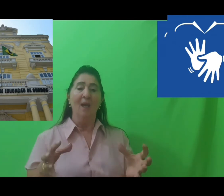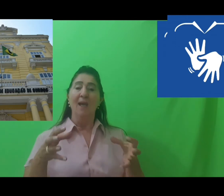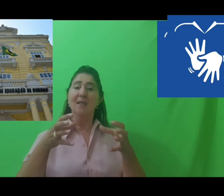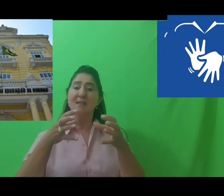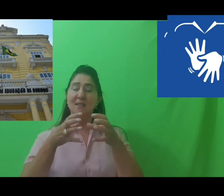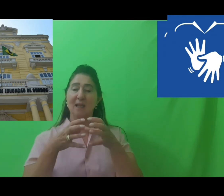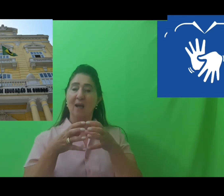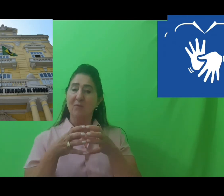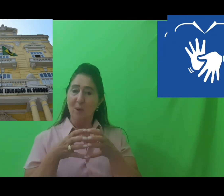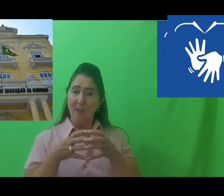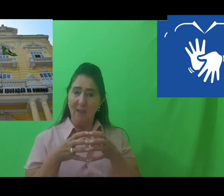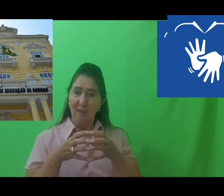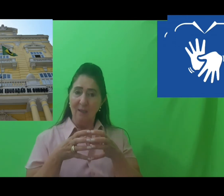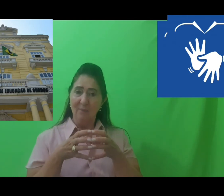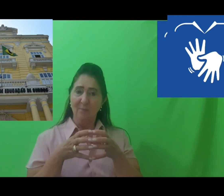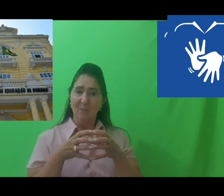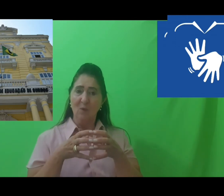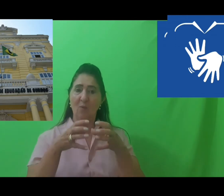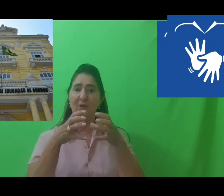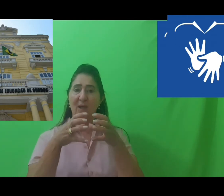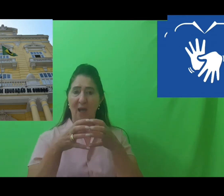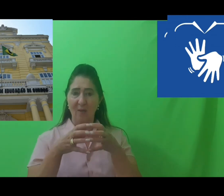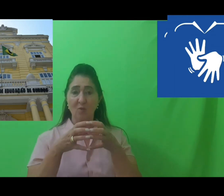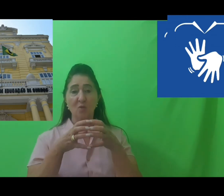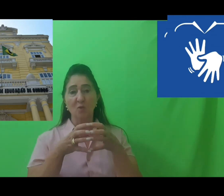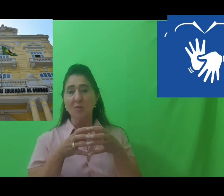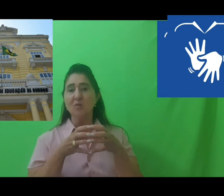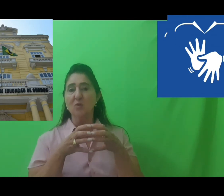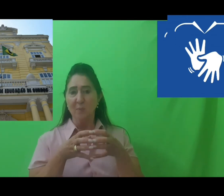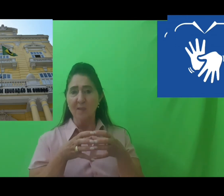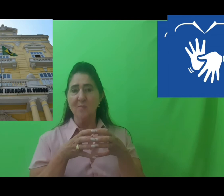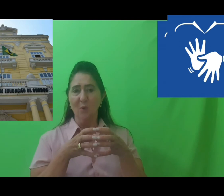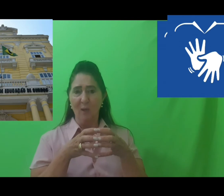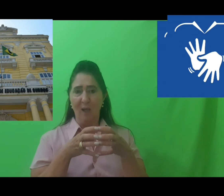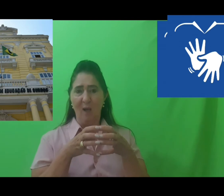eles estavam ali, confinados, todos no mesmo local,